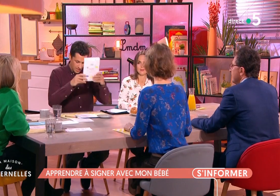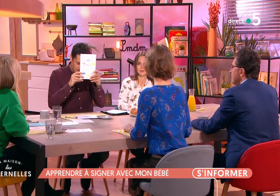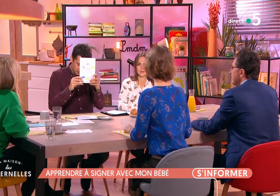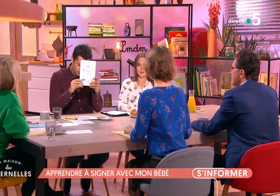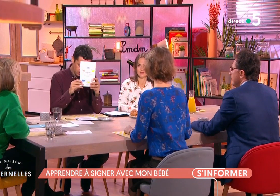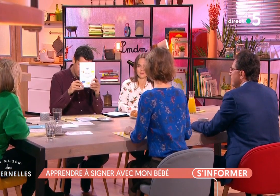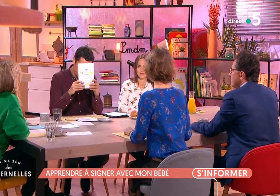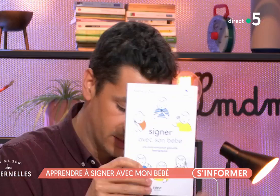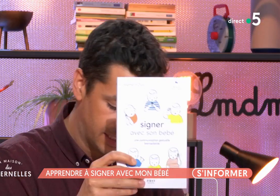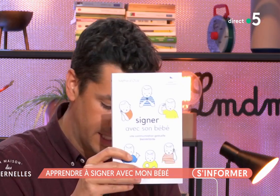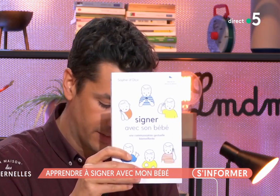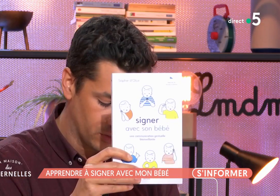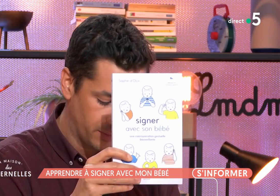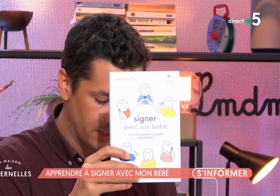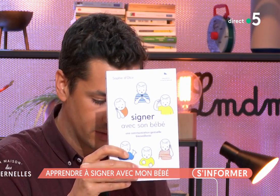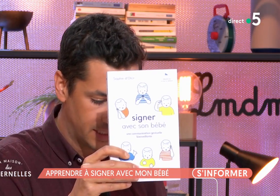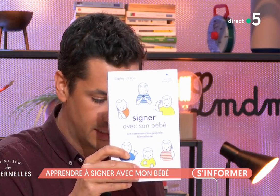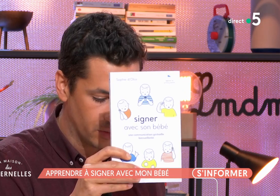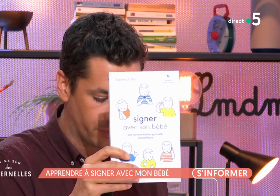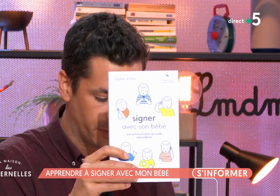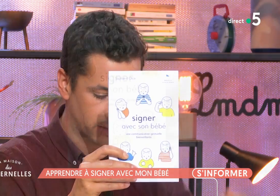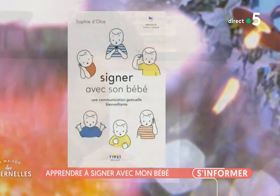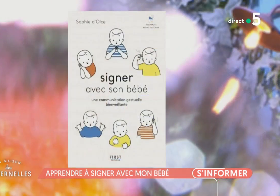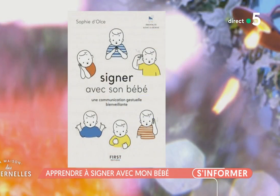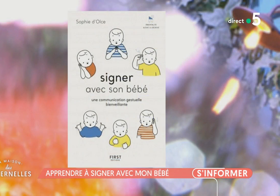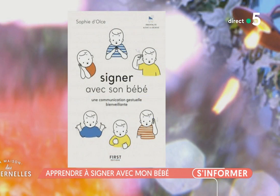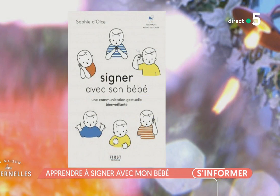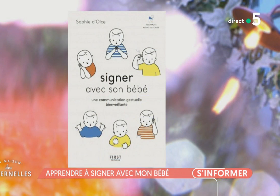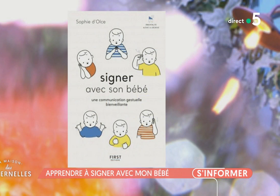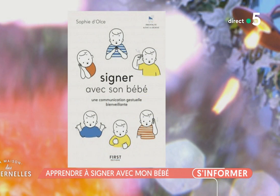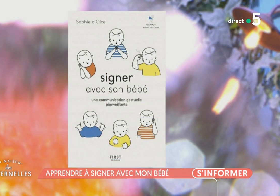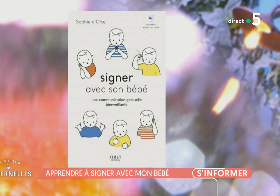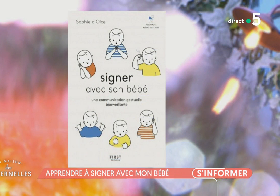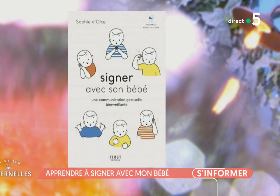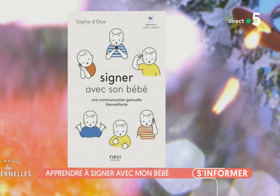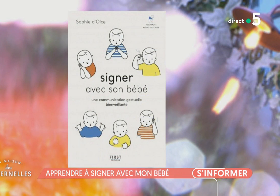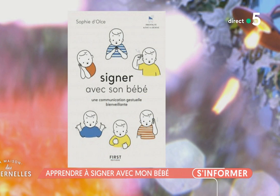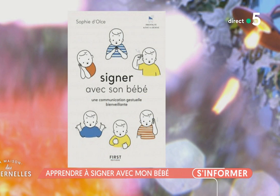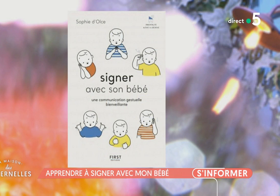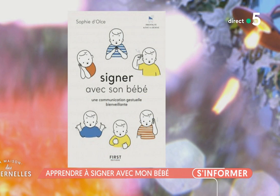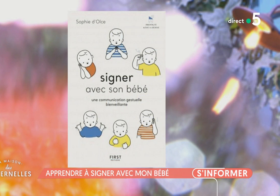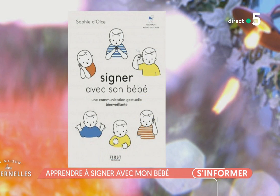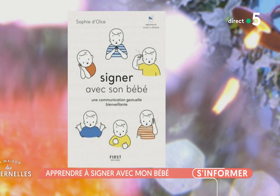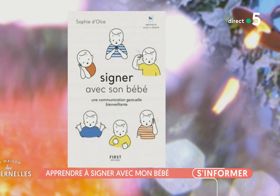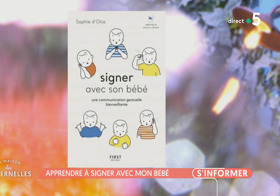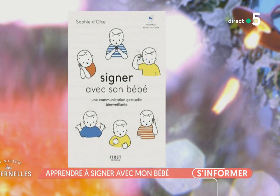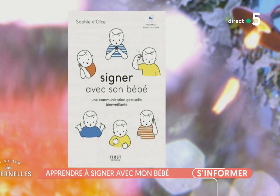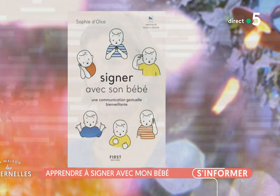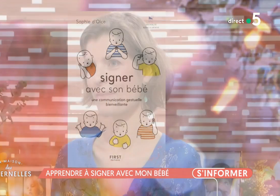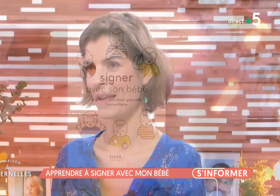de ce livre, Signé avec son bébé, aux éditions First. Déjà, est-ce que la langue des signes avec les bébés est la même que la langue des signes des malentendants ?